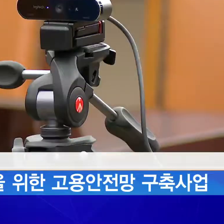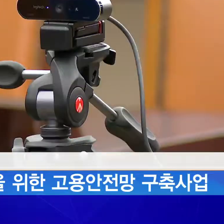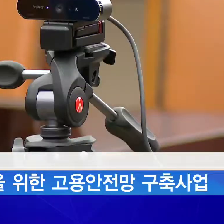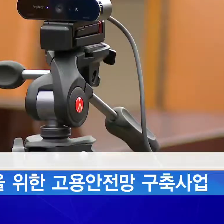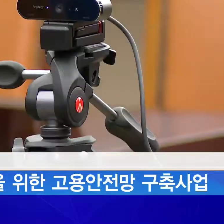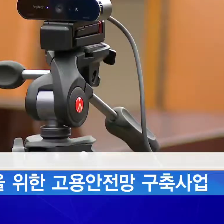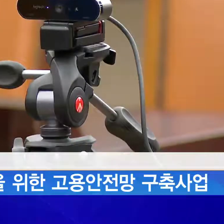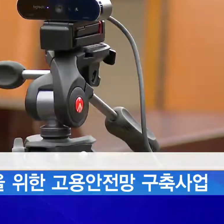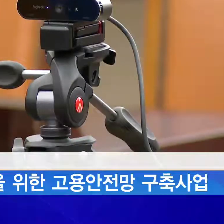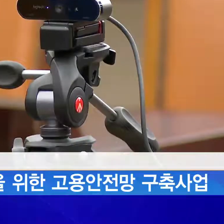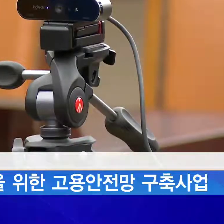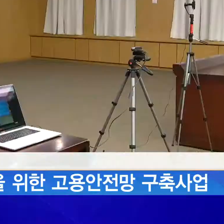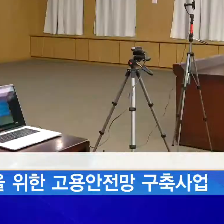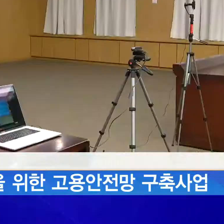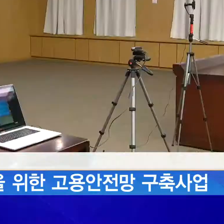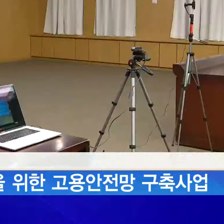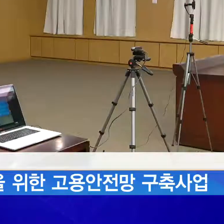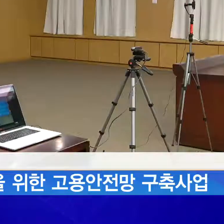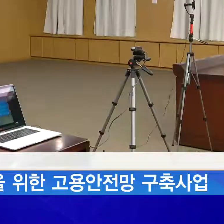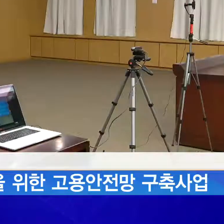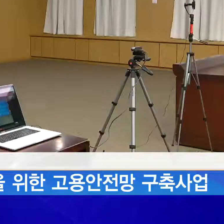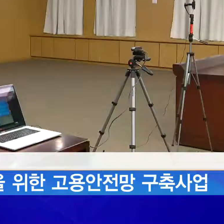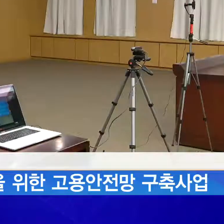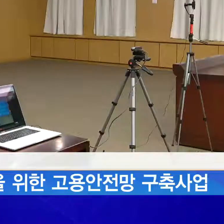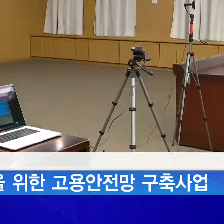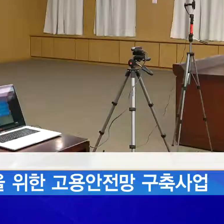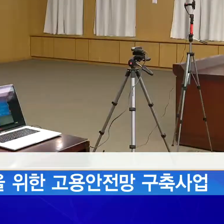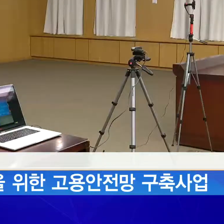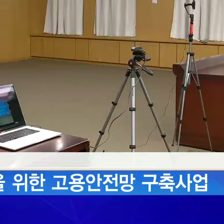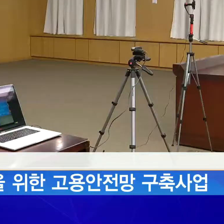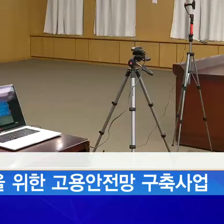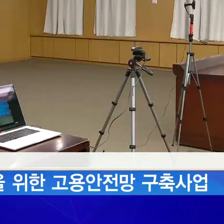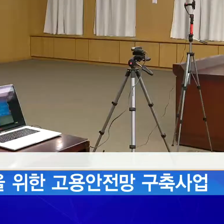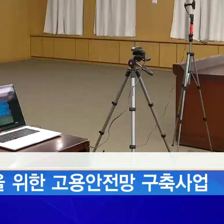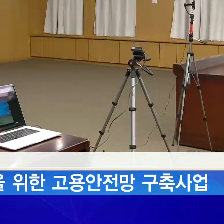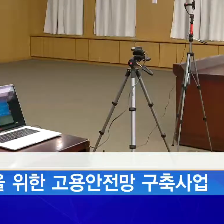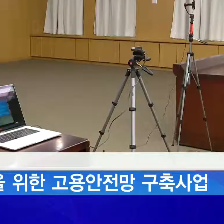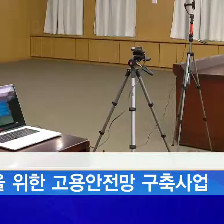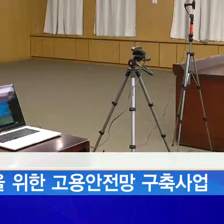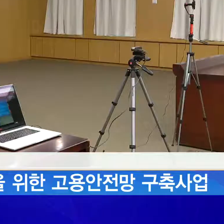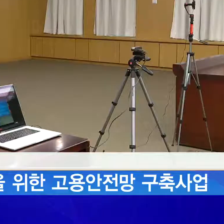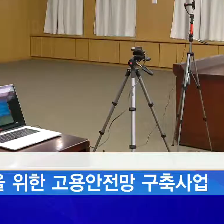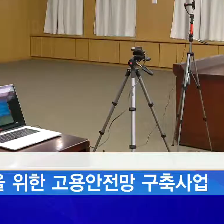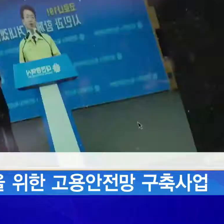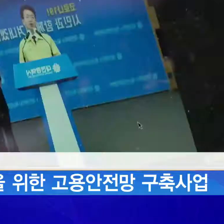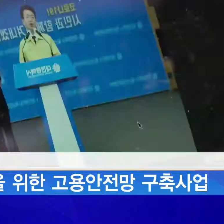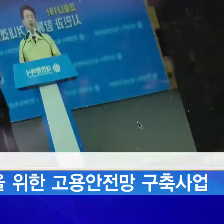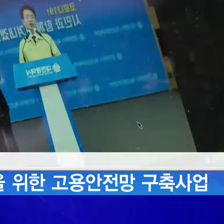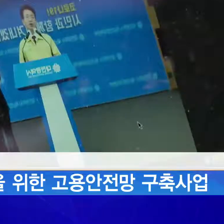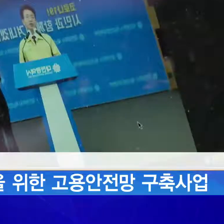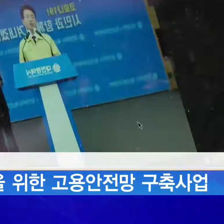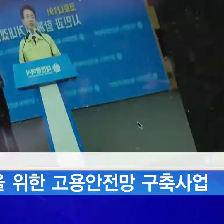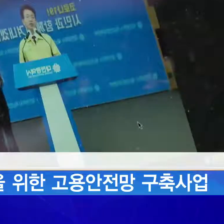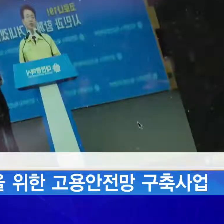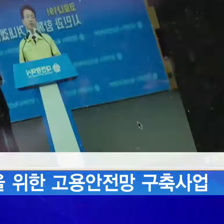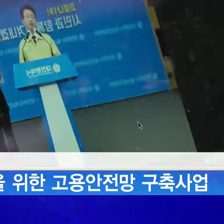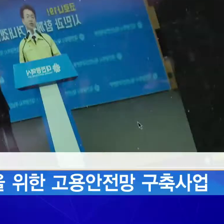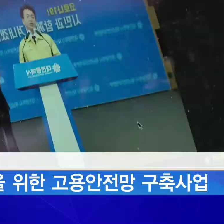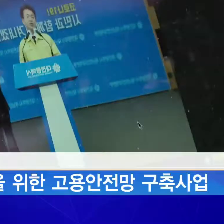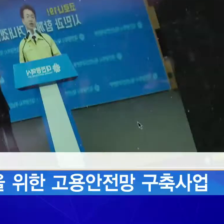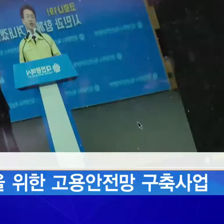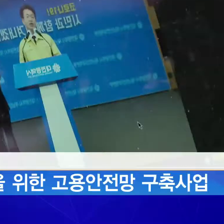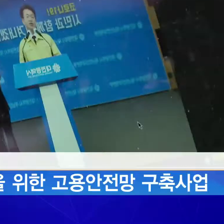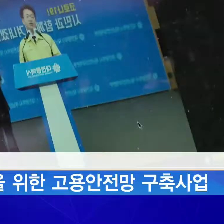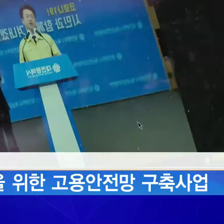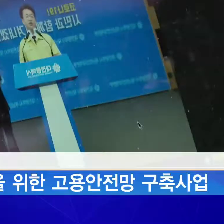피해 소상공인 지원, 그리고 한계 소상공인에 대한 재기 지원, 지역 화폐를 활용한 소비 촉진 방안